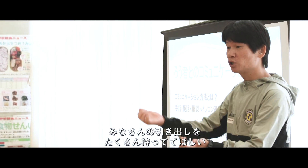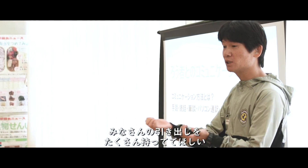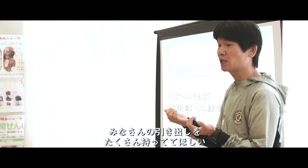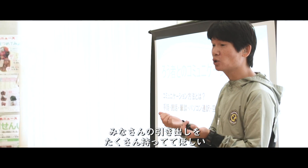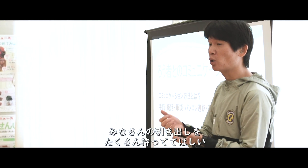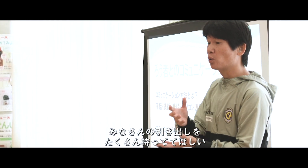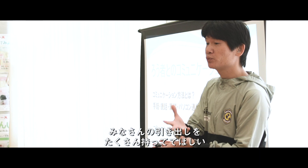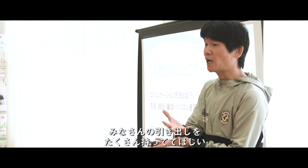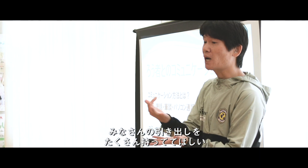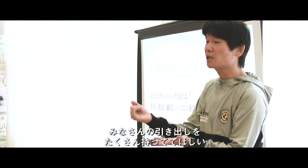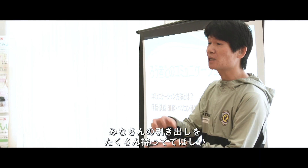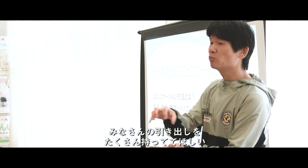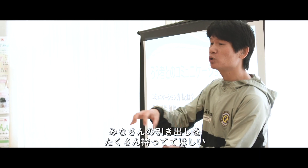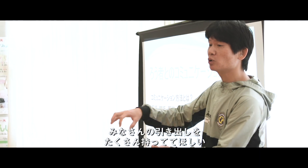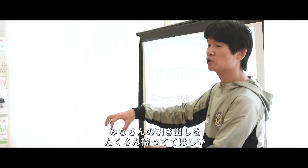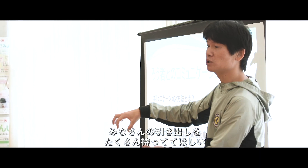出しをたくさん持っててほしいの。